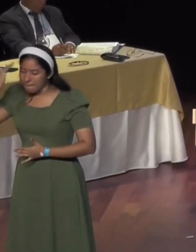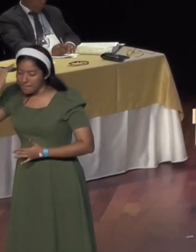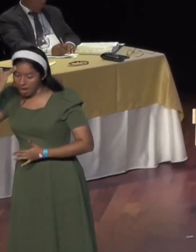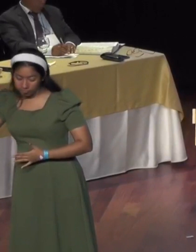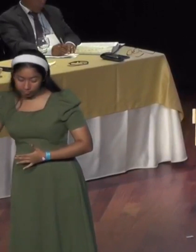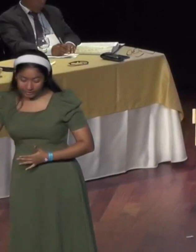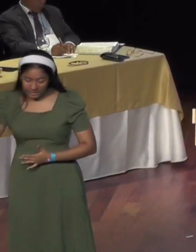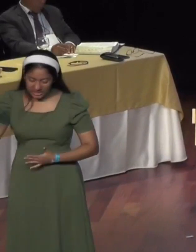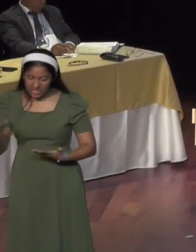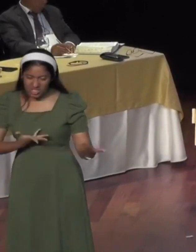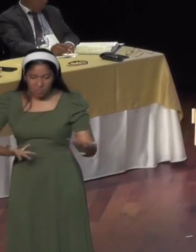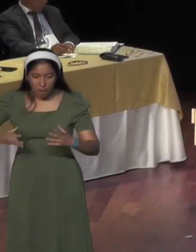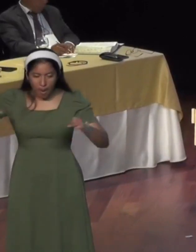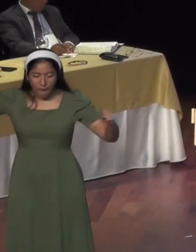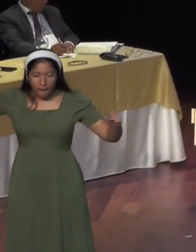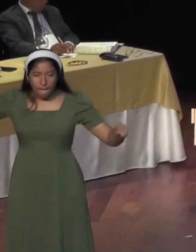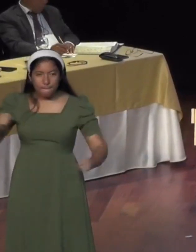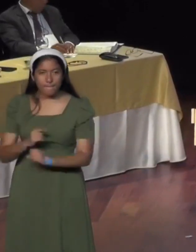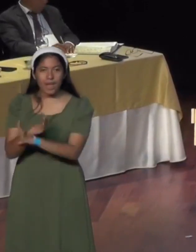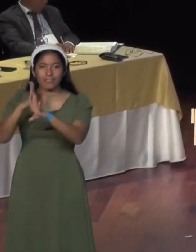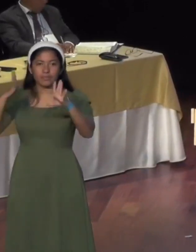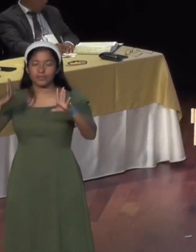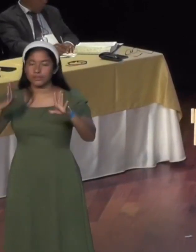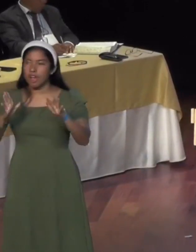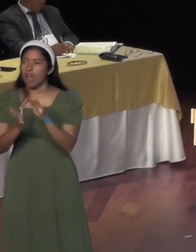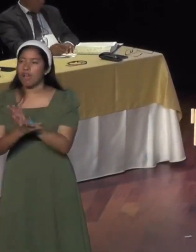una palabra en Lucas que dice: denle en vosotros de comer.